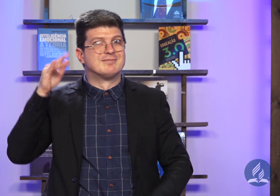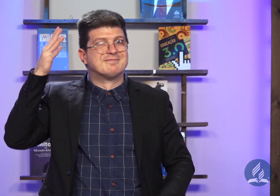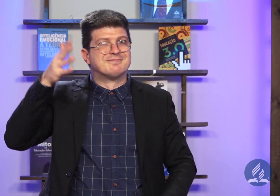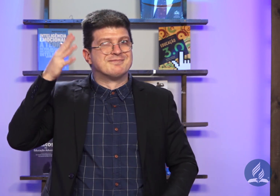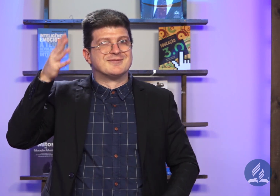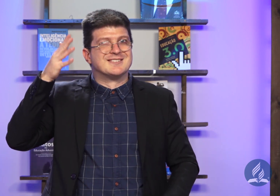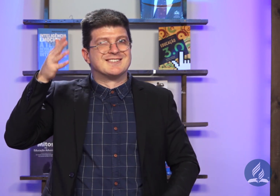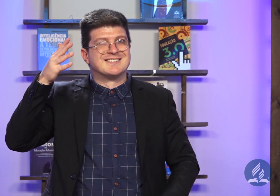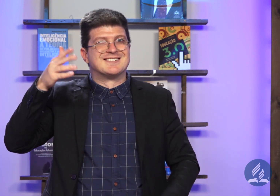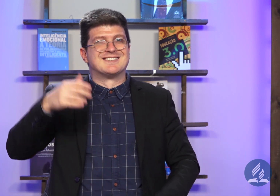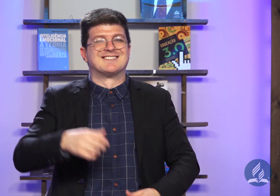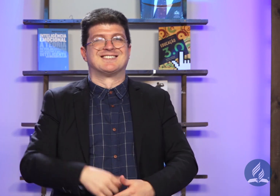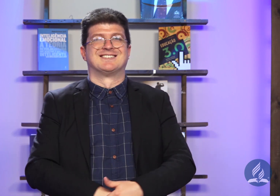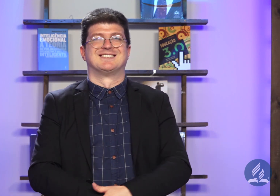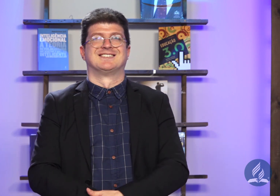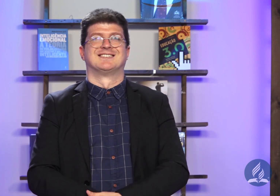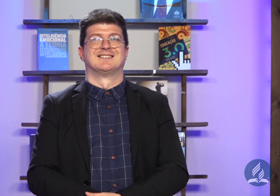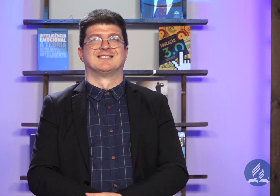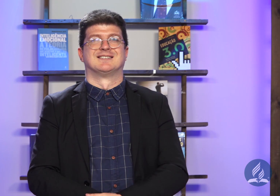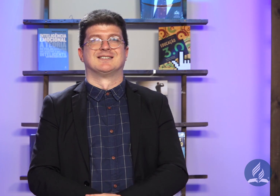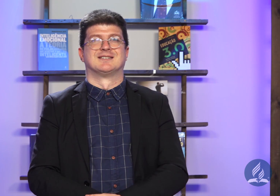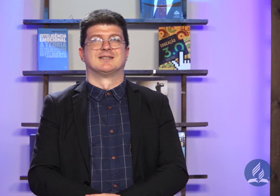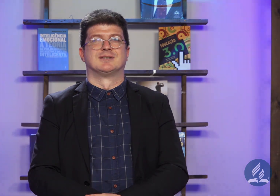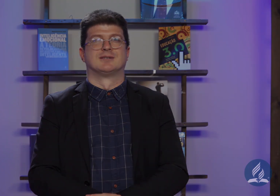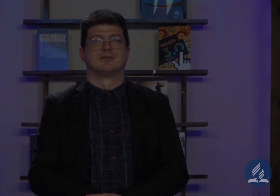Agora nós vamos começar com a Karen e o testemunho.